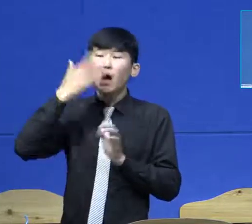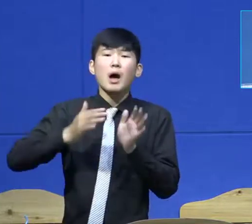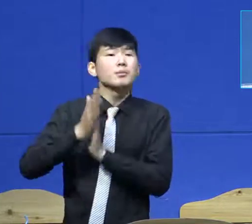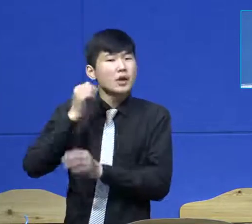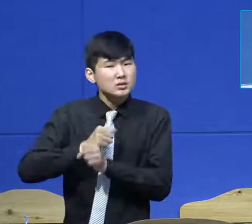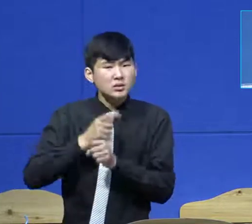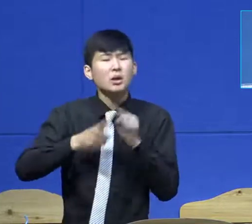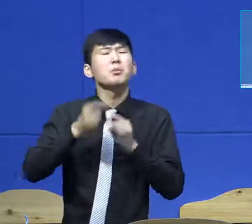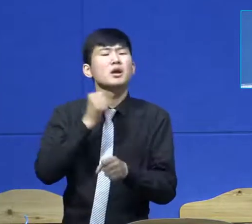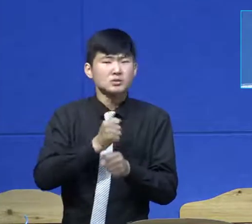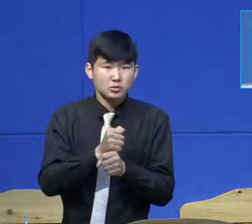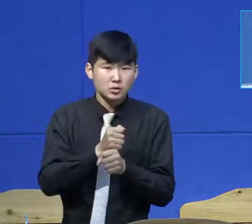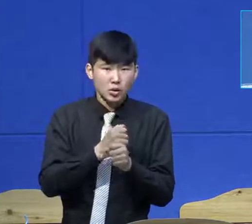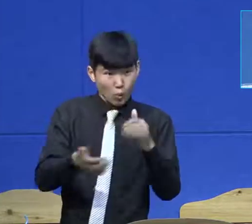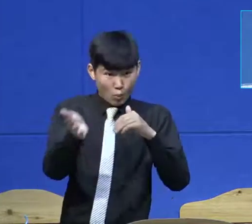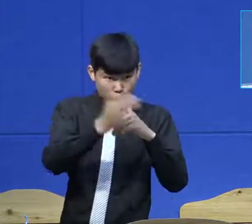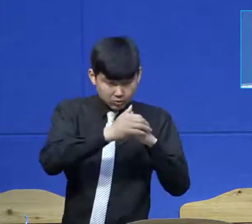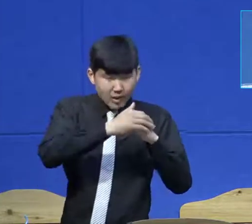Ямар ажил вэ? Үхэгчдийг амьдлуулах ажил.